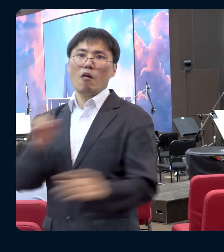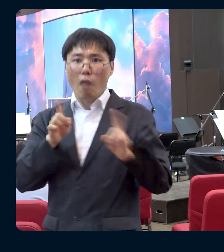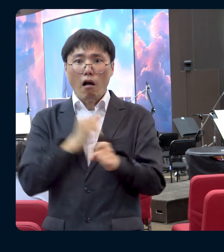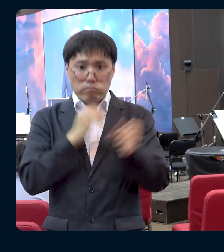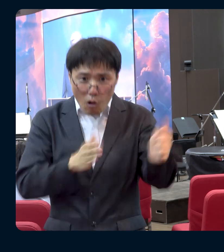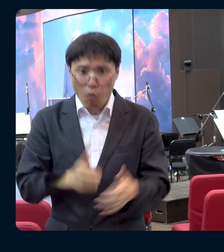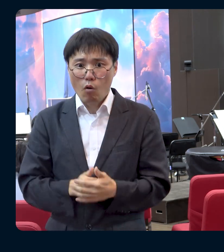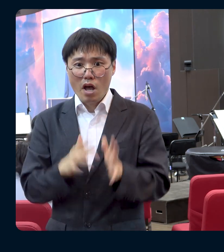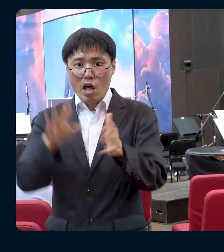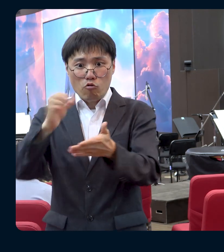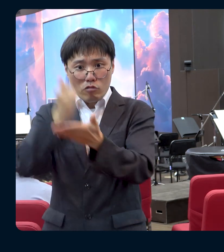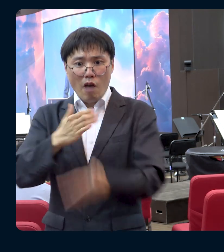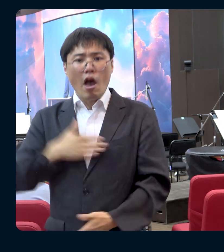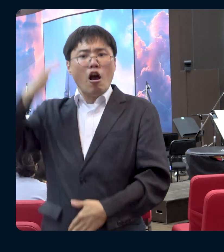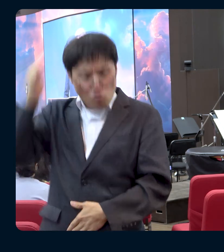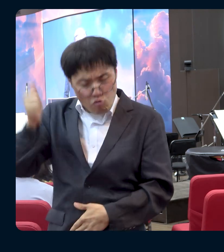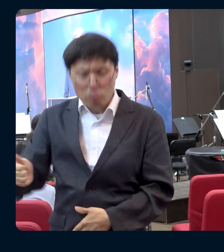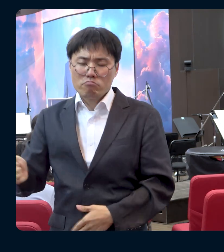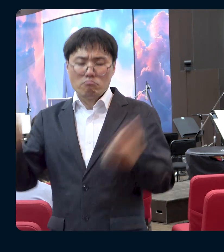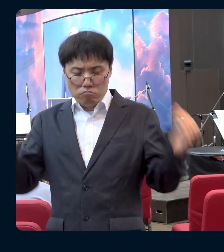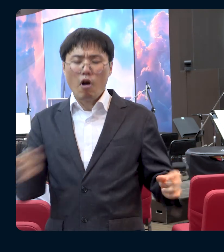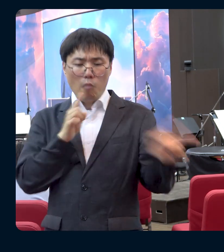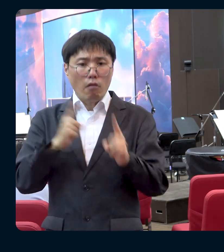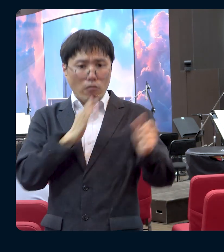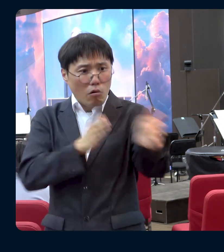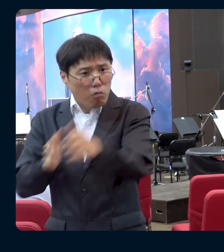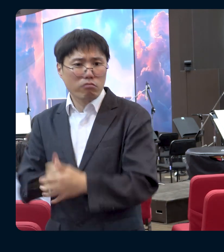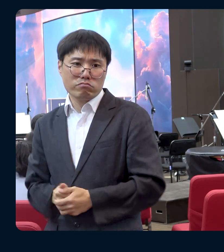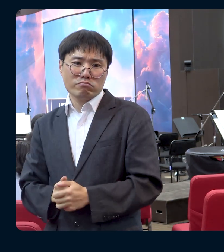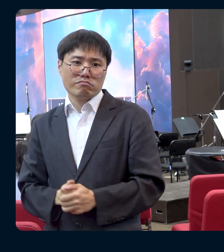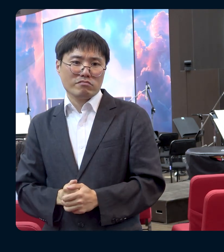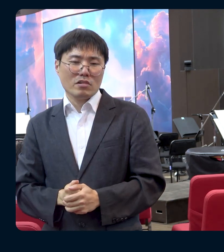말씀하십시오. 예수 그리스도가 나의 주님이라고 말하세요.